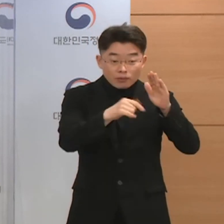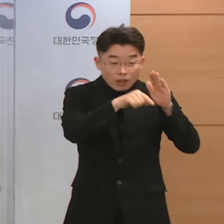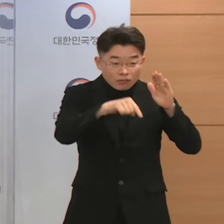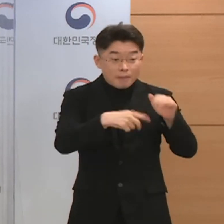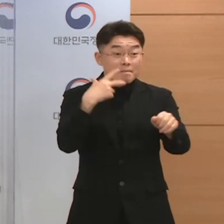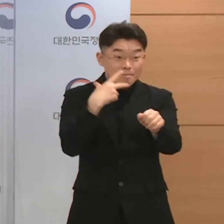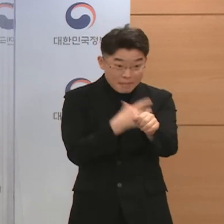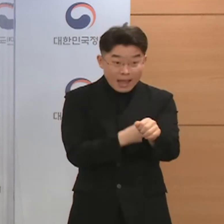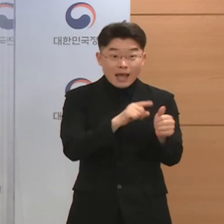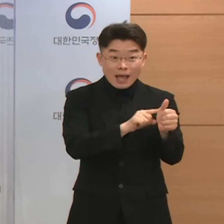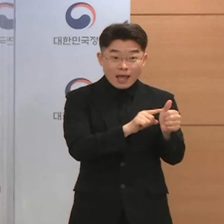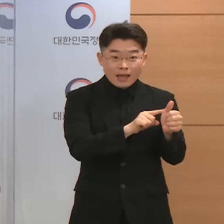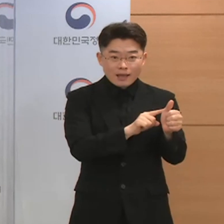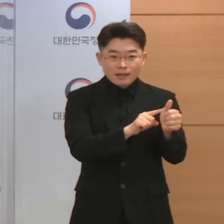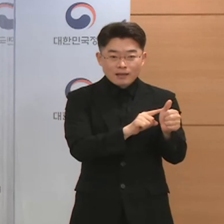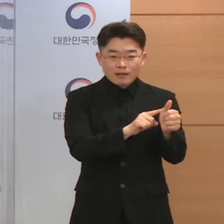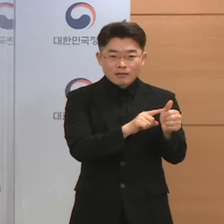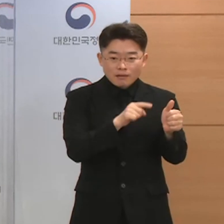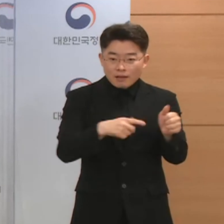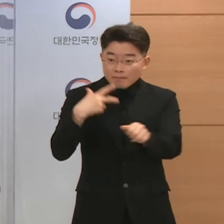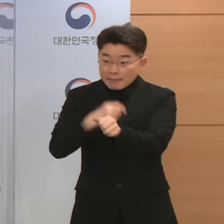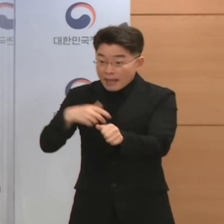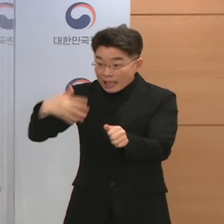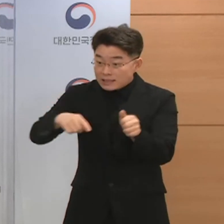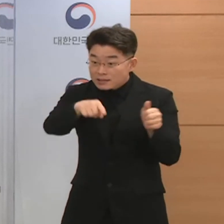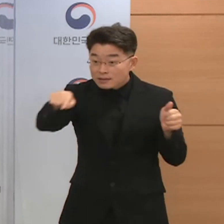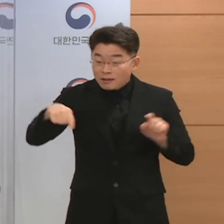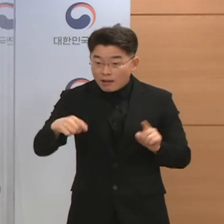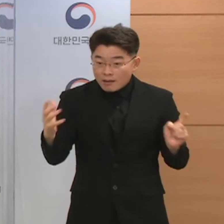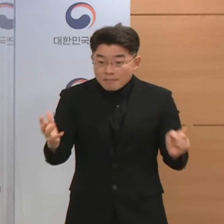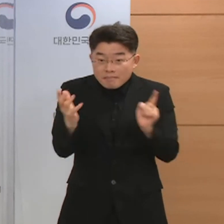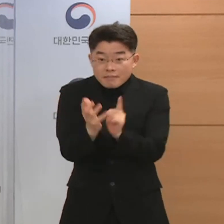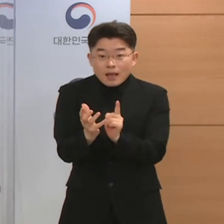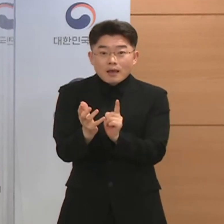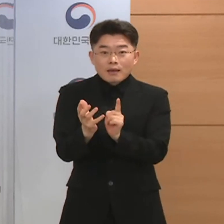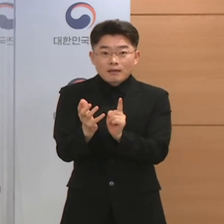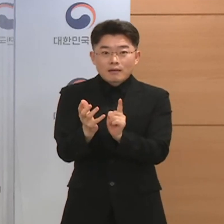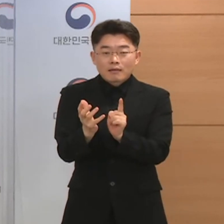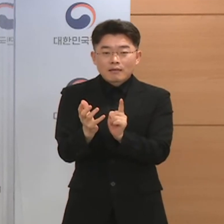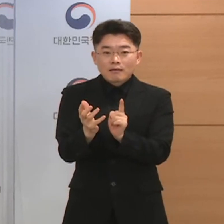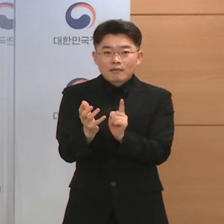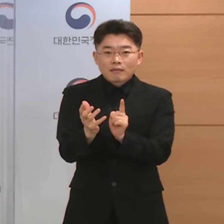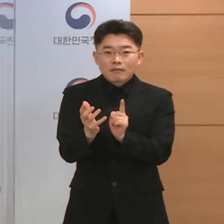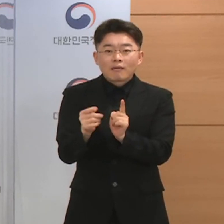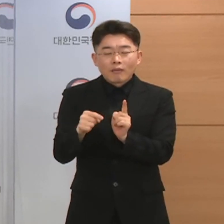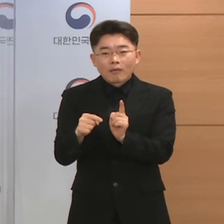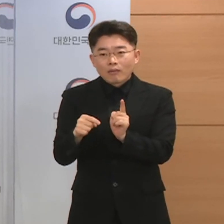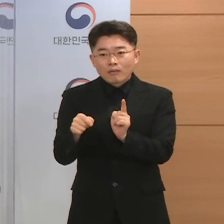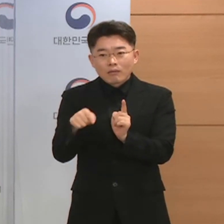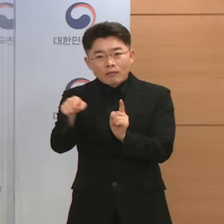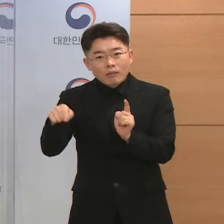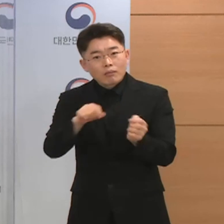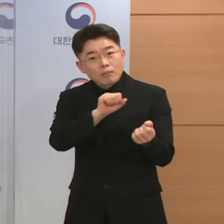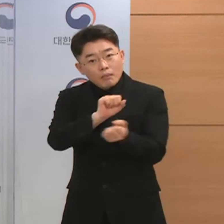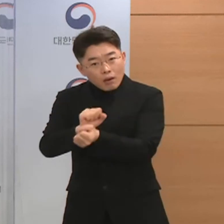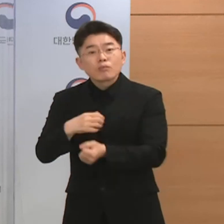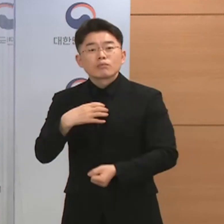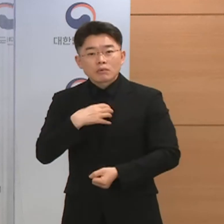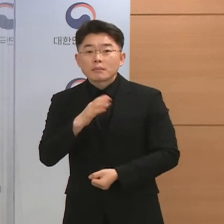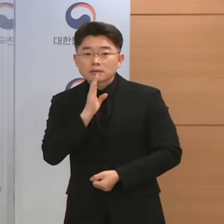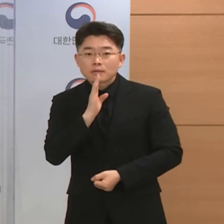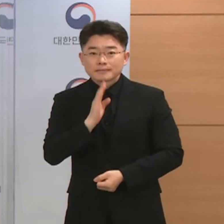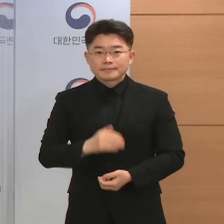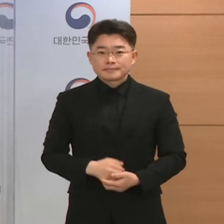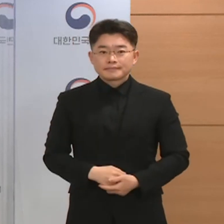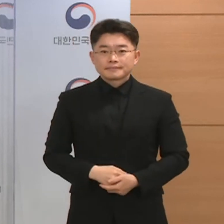하더라도 예방접종을 받지 않으신 가족들이 함께 모이기 때문에 코로나19의 감염 가능성은 언제든지